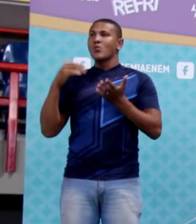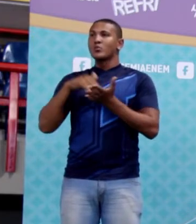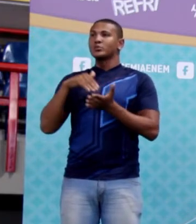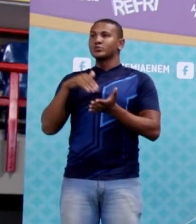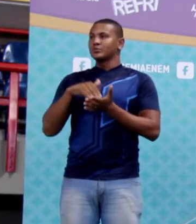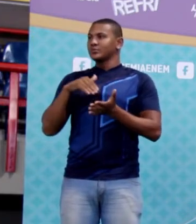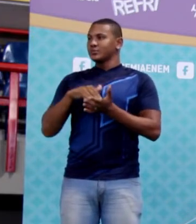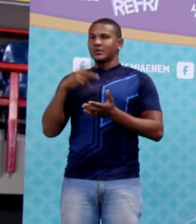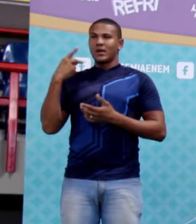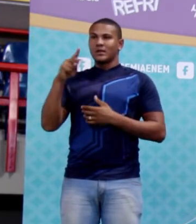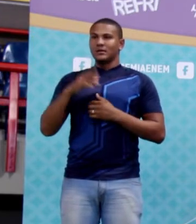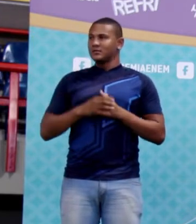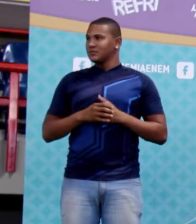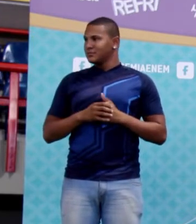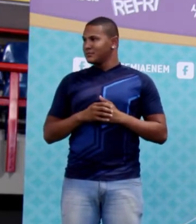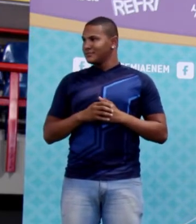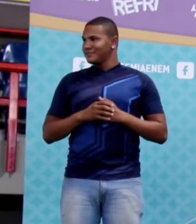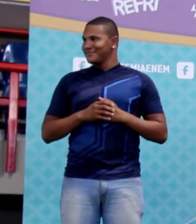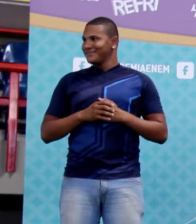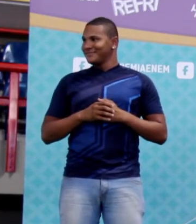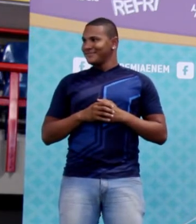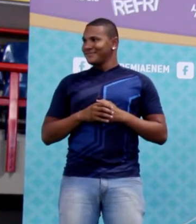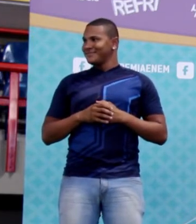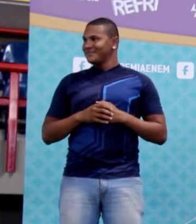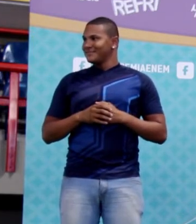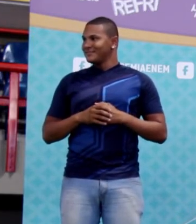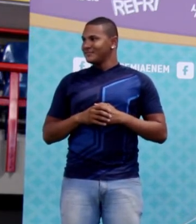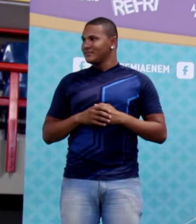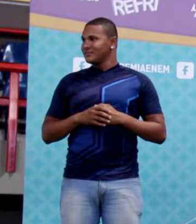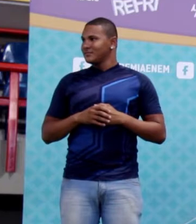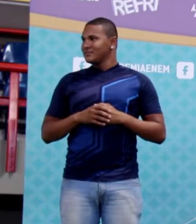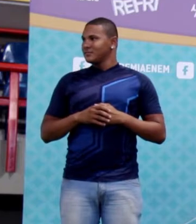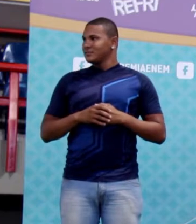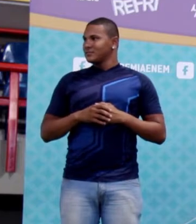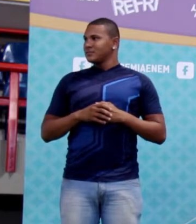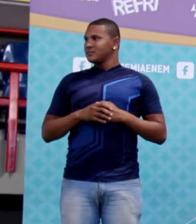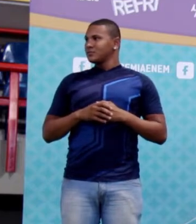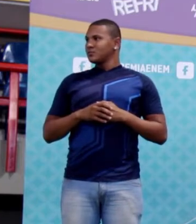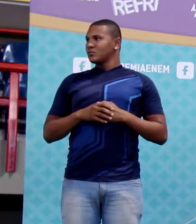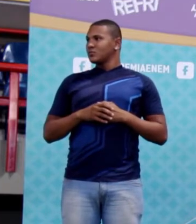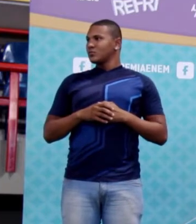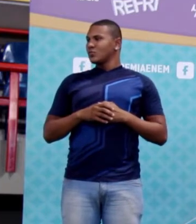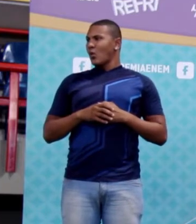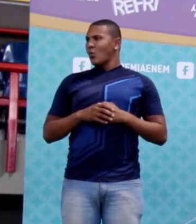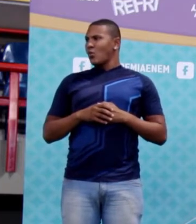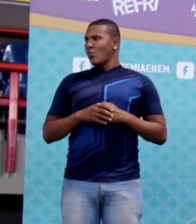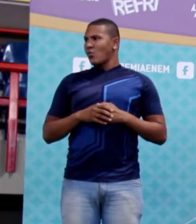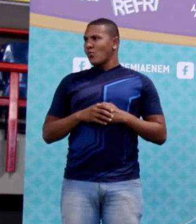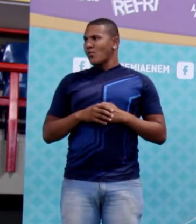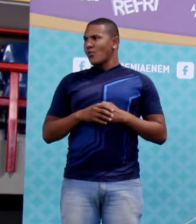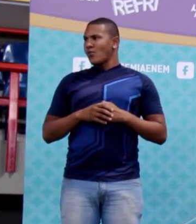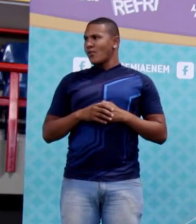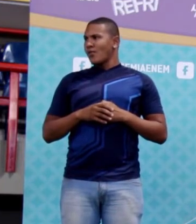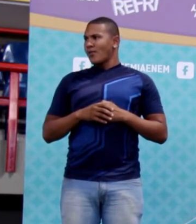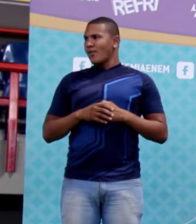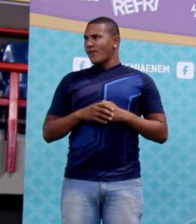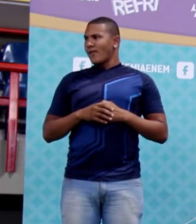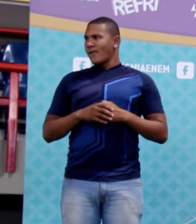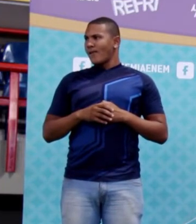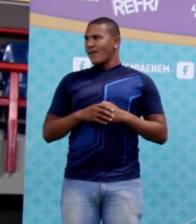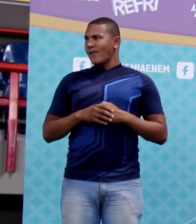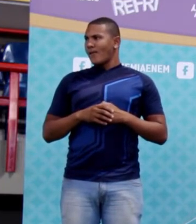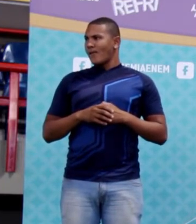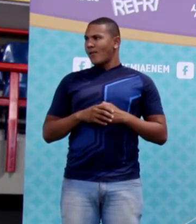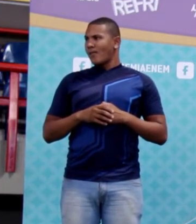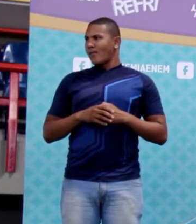fez? Ela disse, eu queria ter um infarto, mas eu queria que fosse bem fraquinho. As outras 10 vezes mais